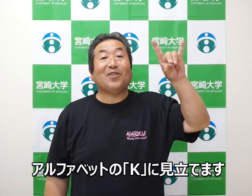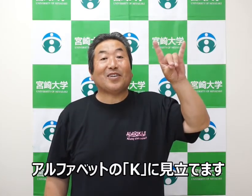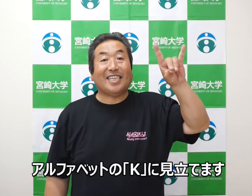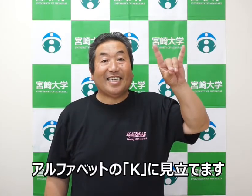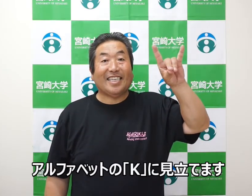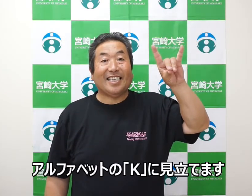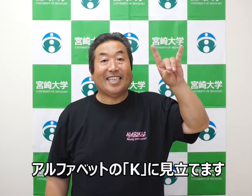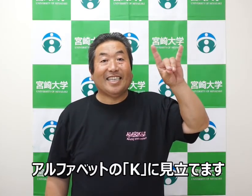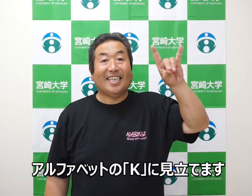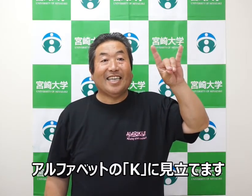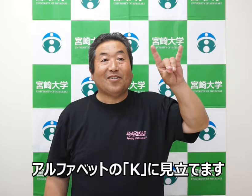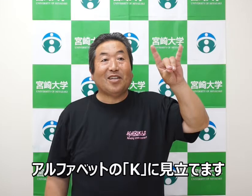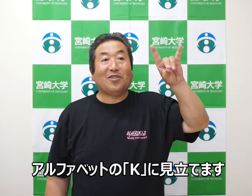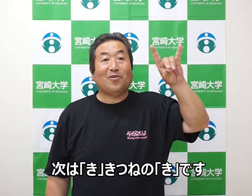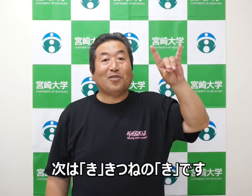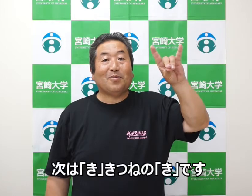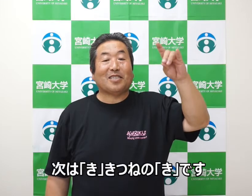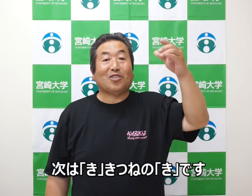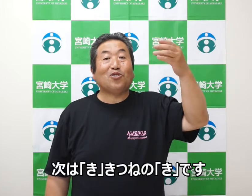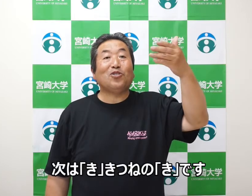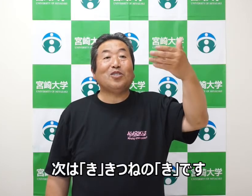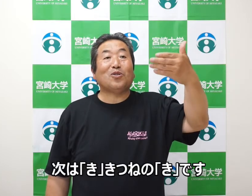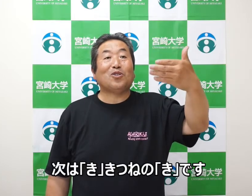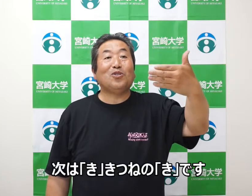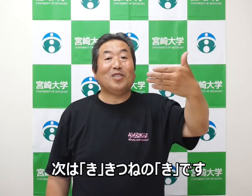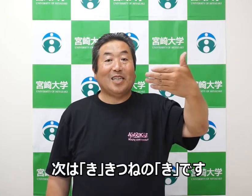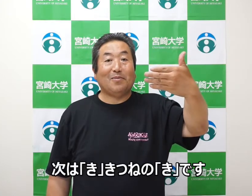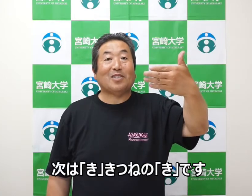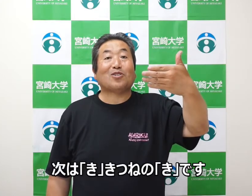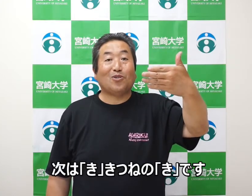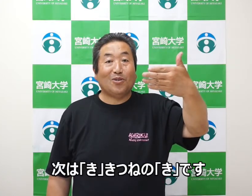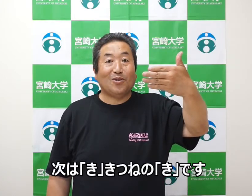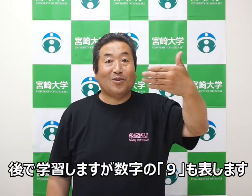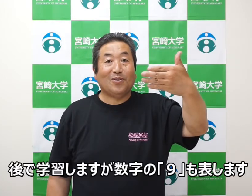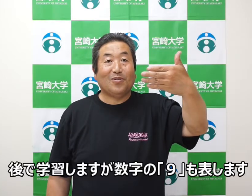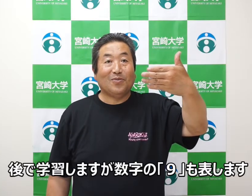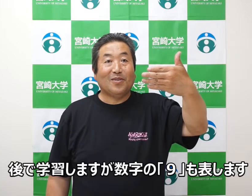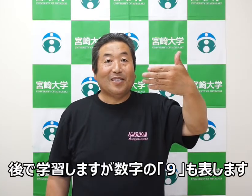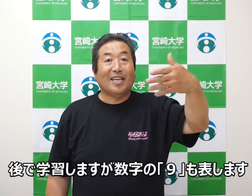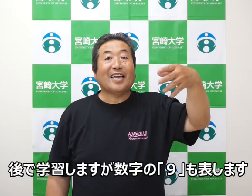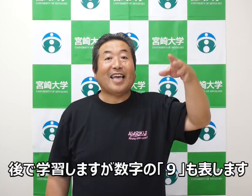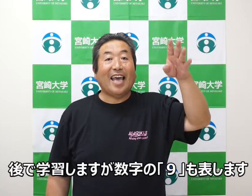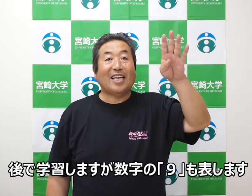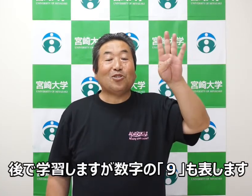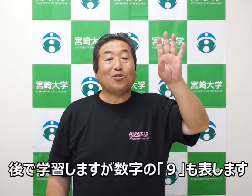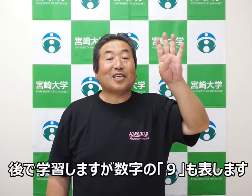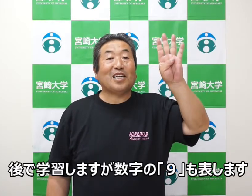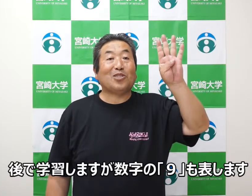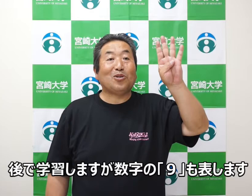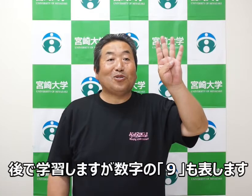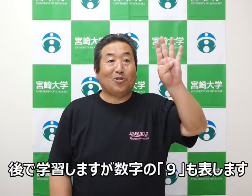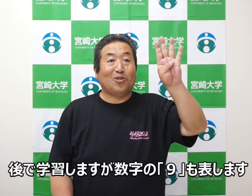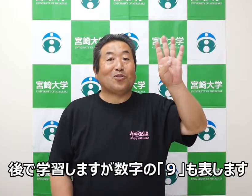木。これは例えば教えますけど、数字の9になります。く、け、一つ欠損するということで、